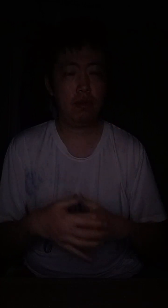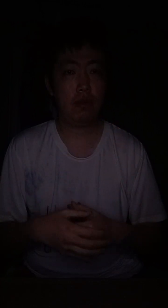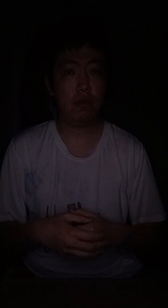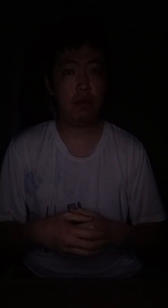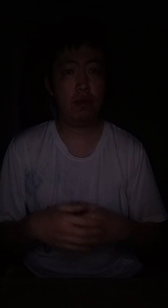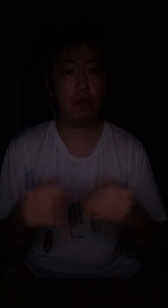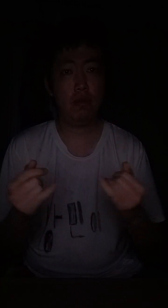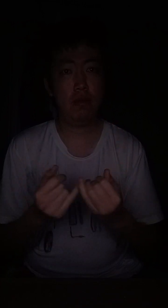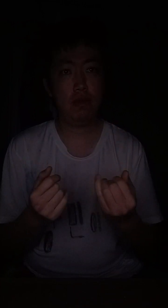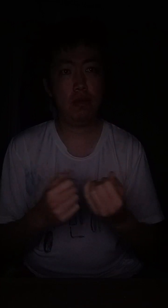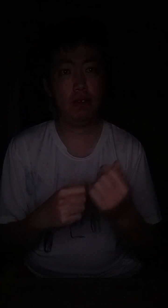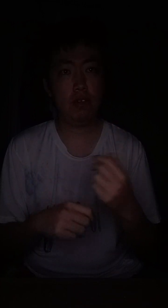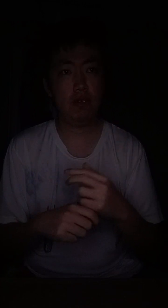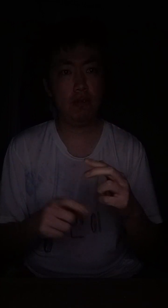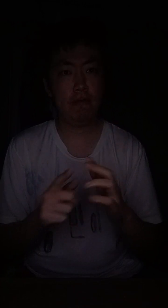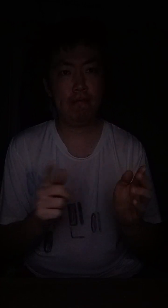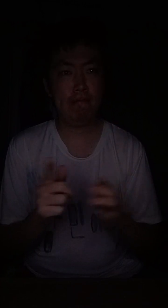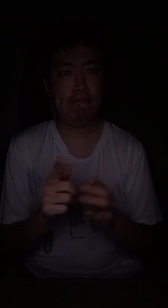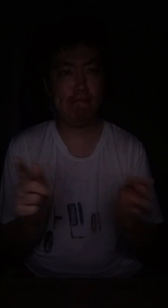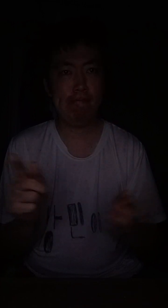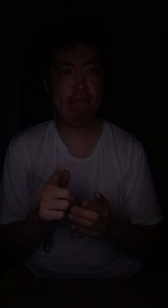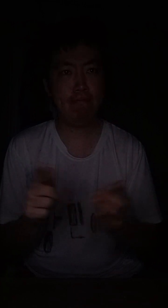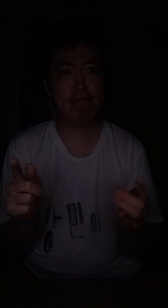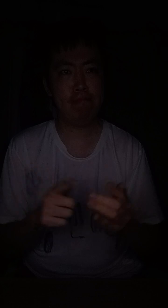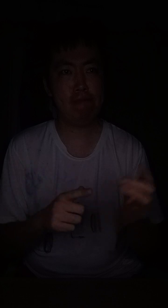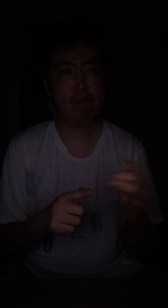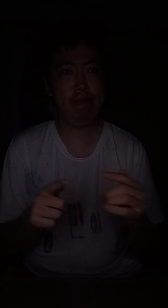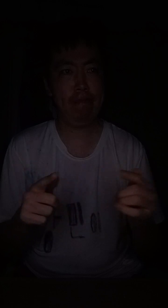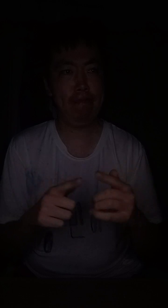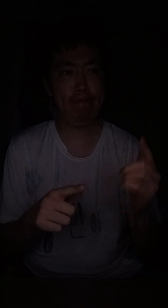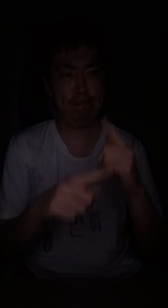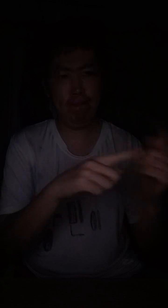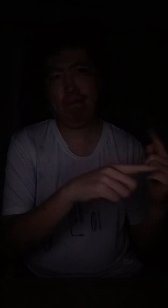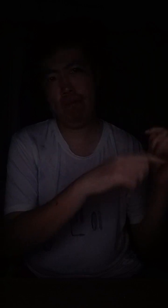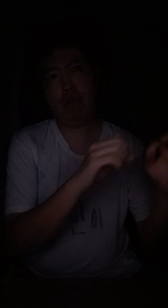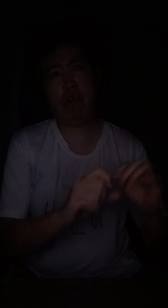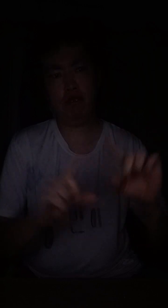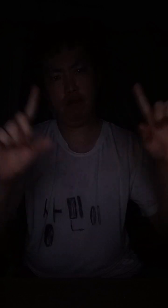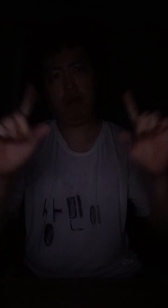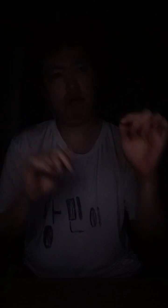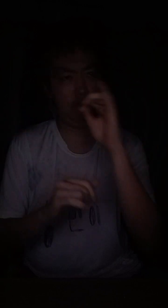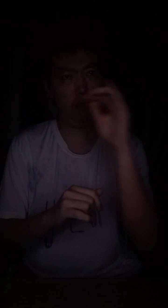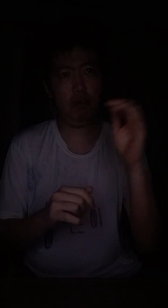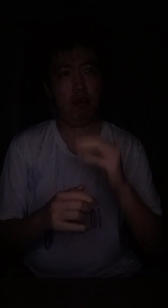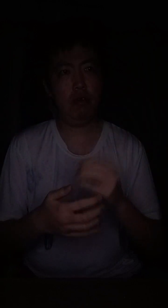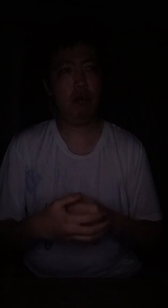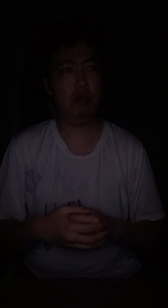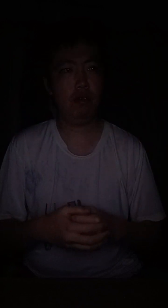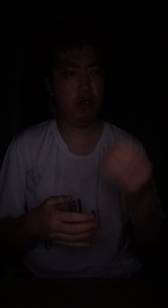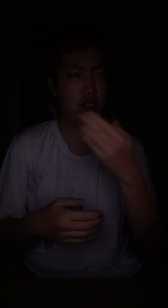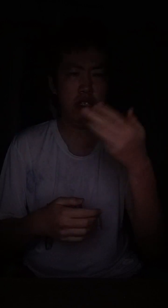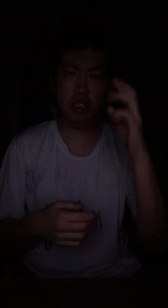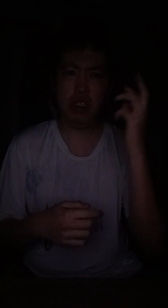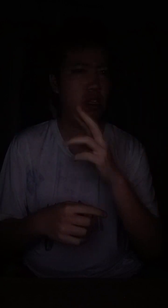전문가는 이런 방식으로 전단을 통해 판매되는 약은 가짜일 가능성이 크다고 얘기합니다. 크기나 색깔이 달라요.